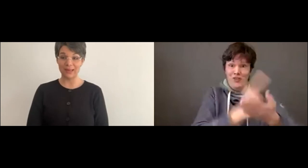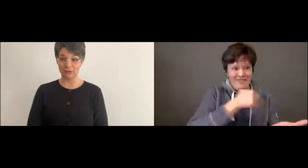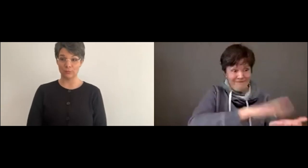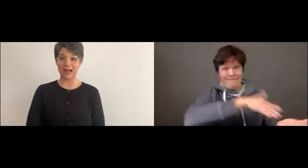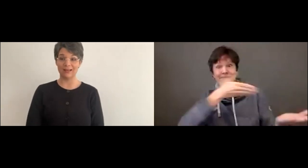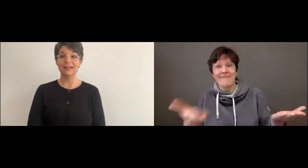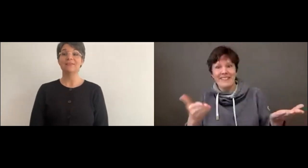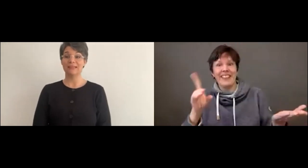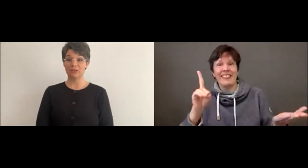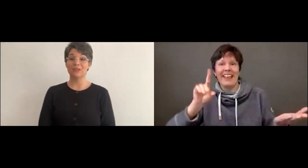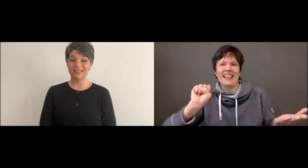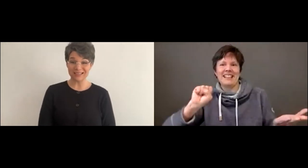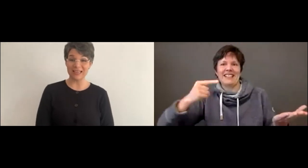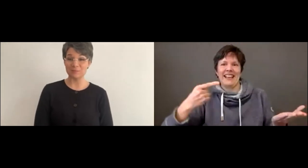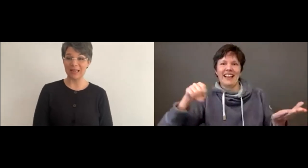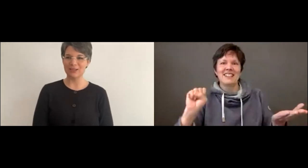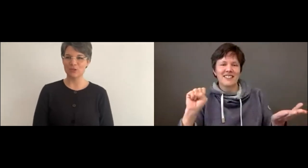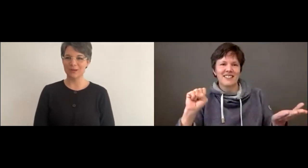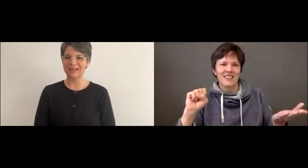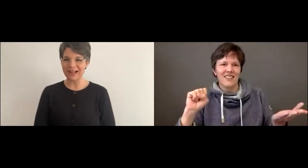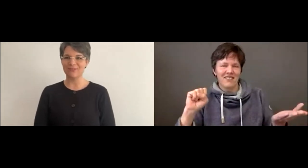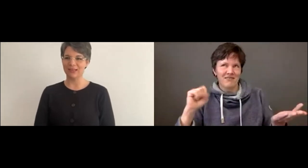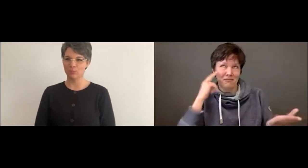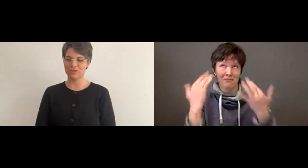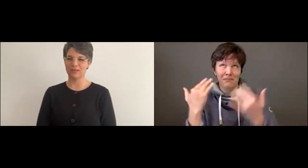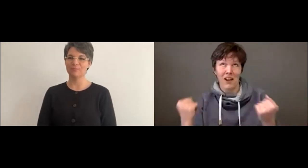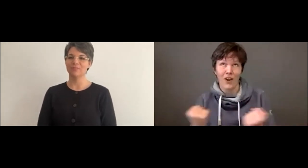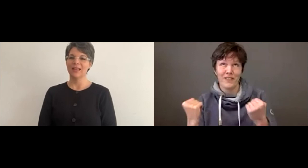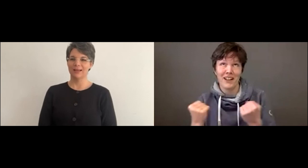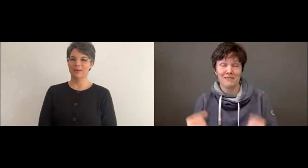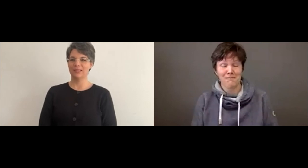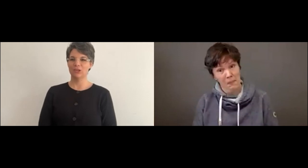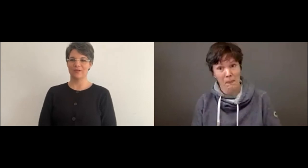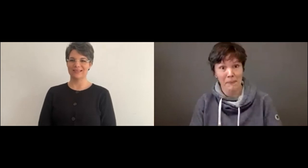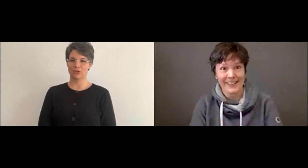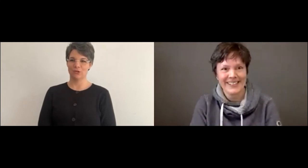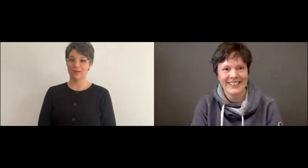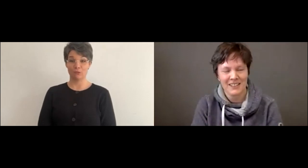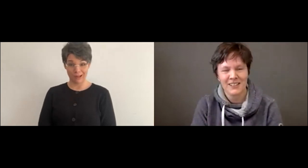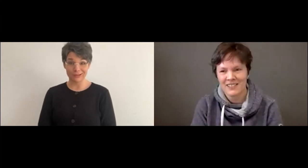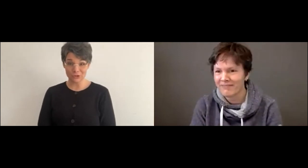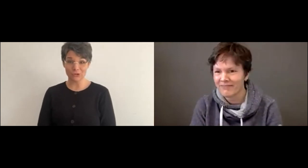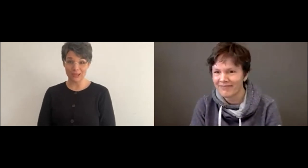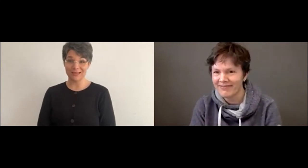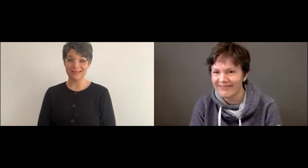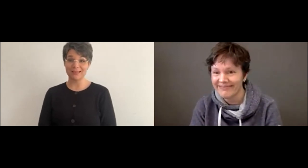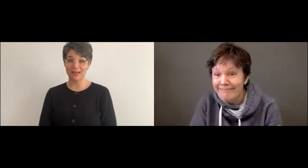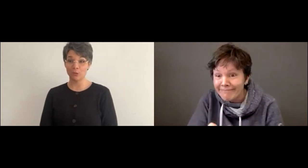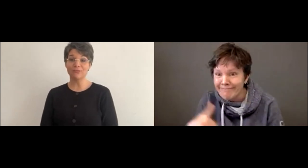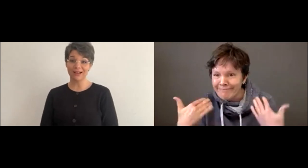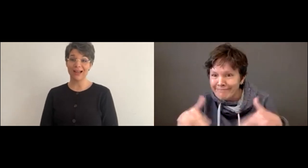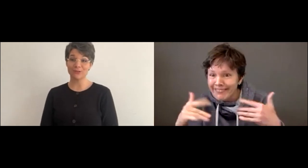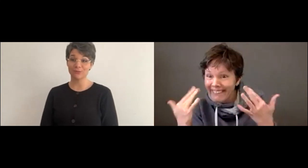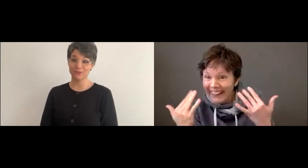in Gebärdensprache, weil natürlich das erstmal alles übertragen werden müsste in die schweizerische Gebärdensprache. Das stelle ich mir sehr,